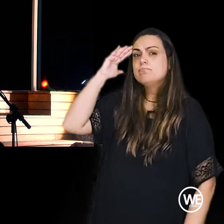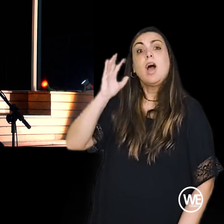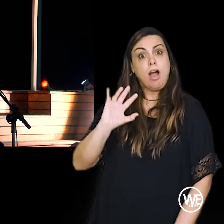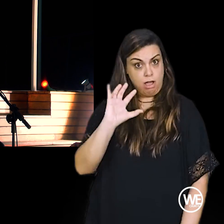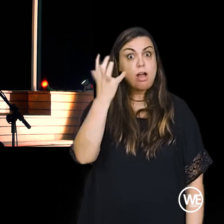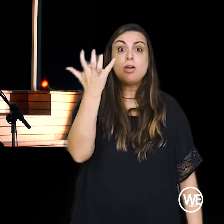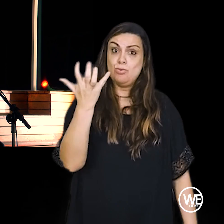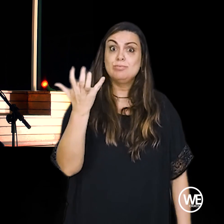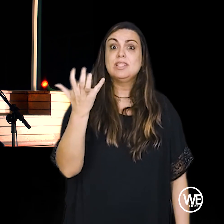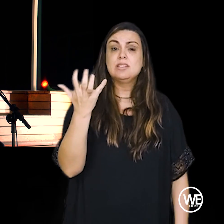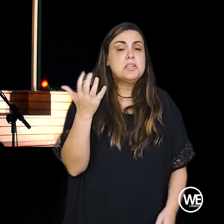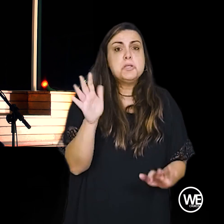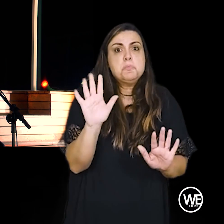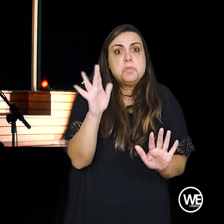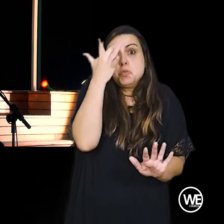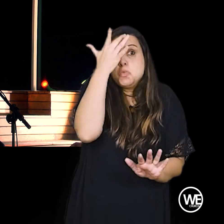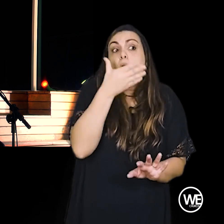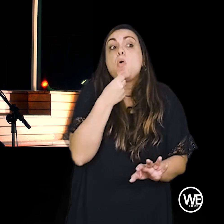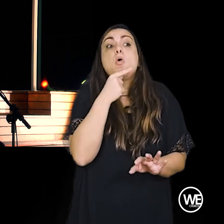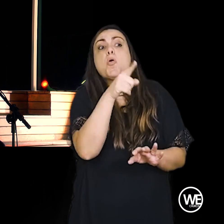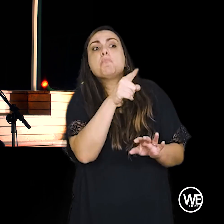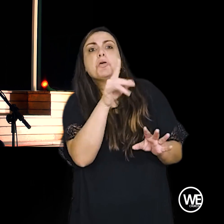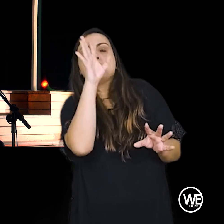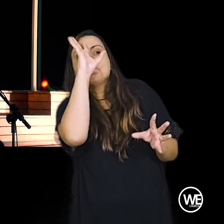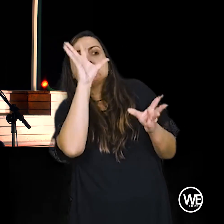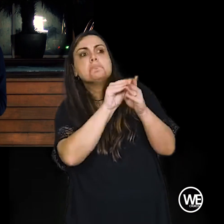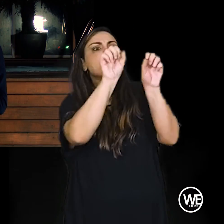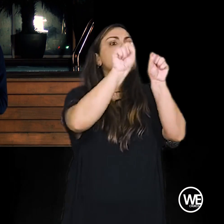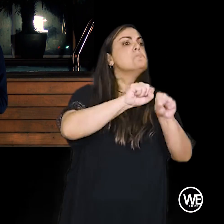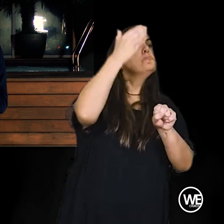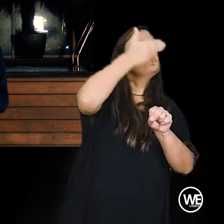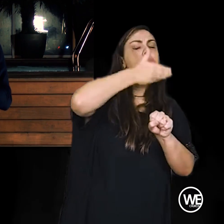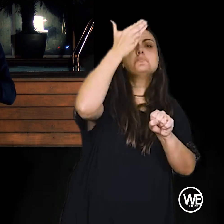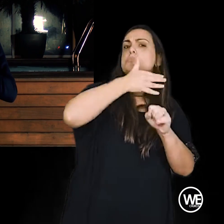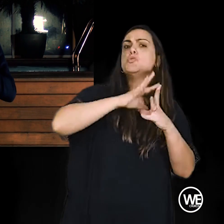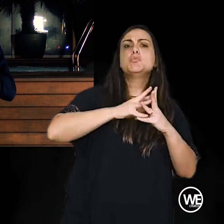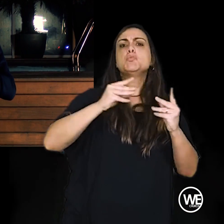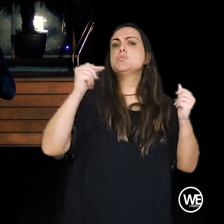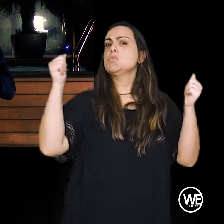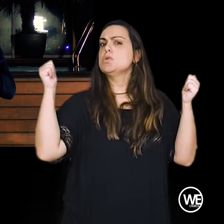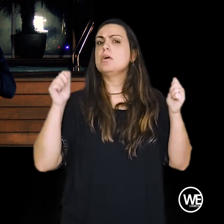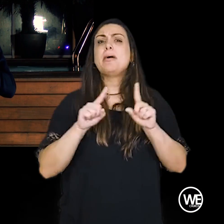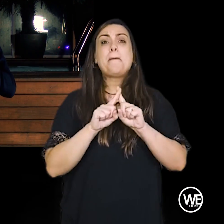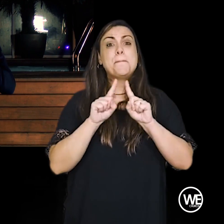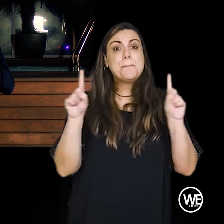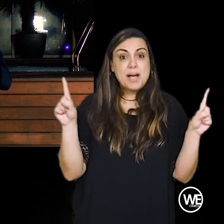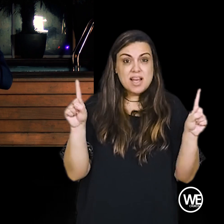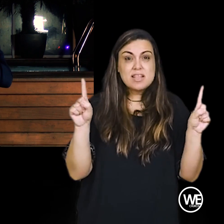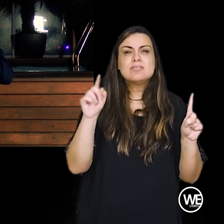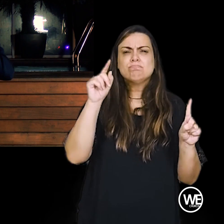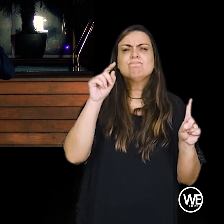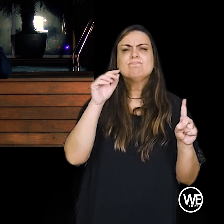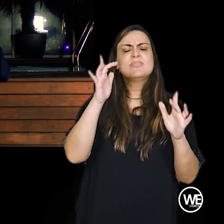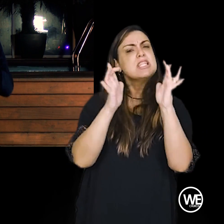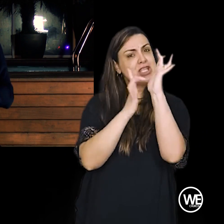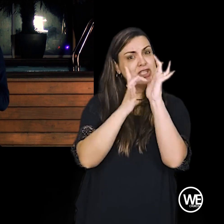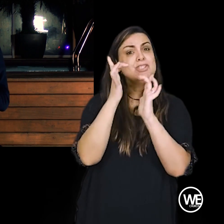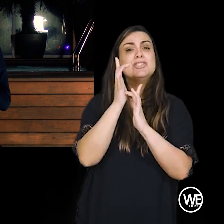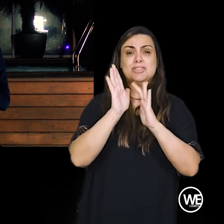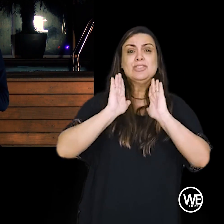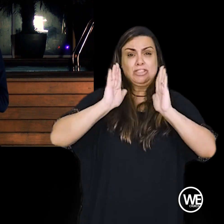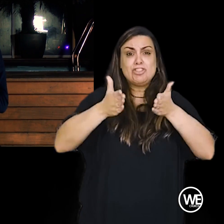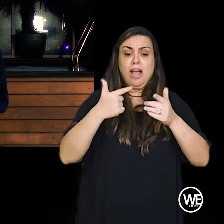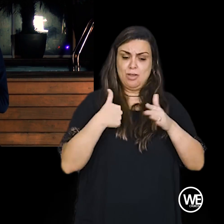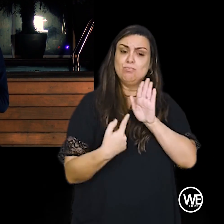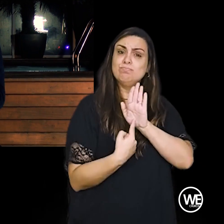Algo acontece. Eu não sei como é que está a história daquele homem, mas eu acredito que Jesus Cristo foi